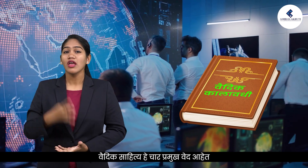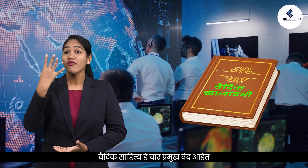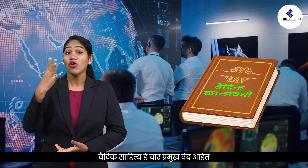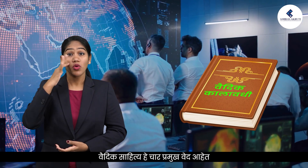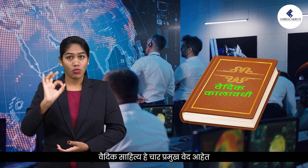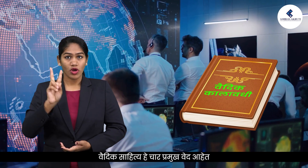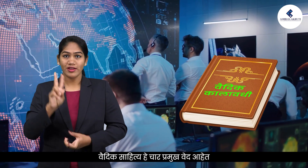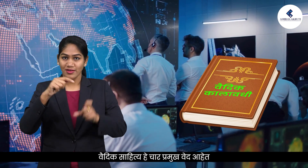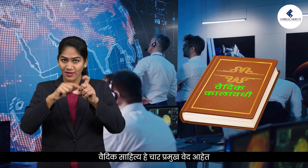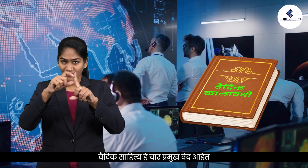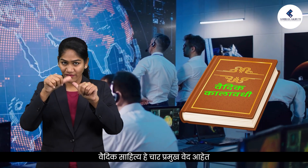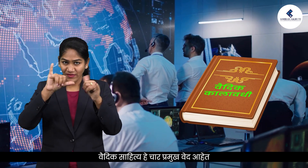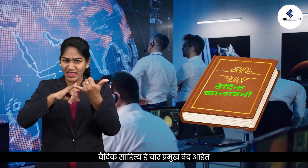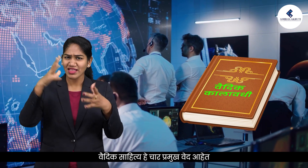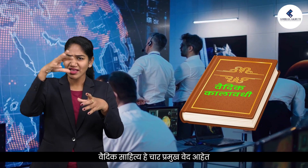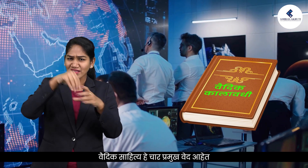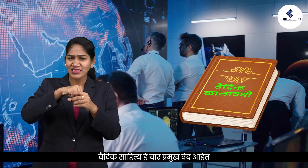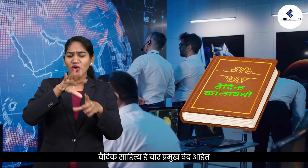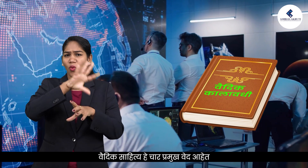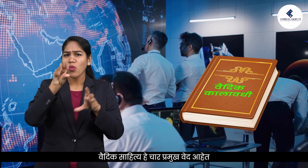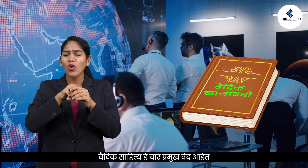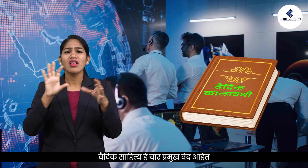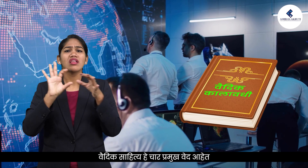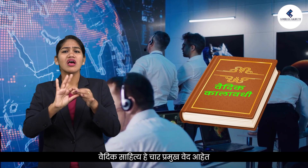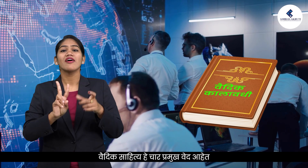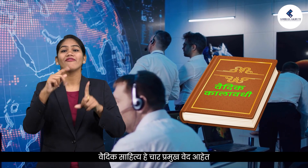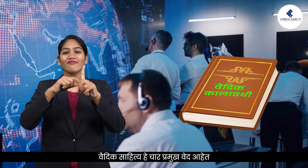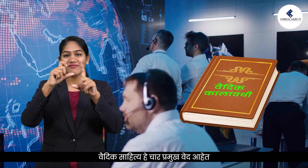वैदिक साहित्य हे 4 प्रमुख वेद आहेत.